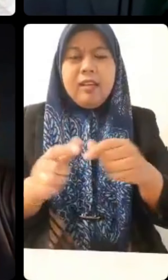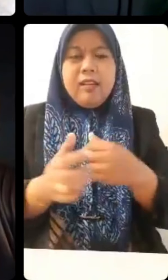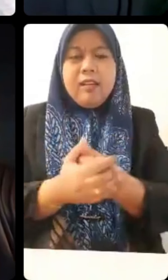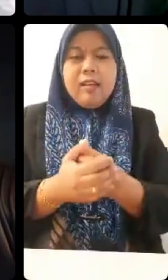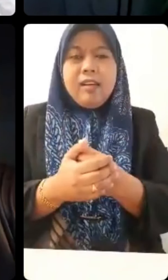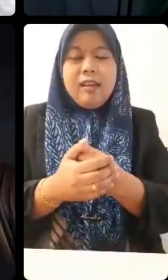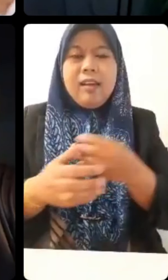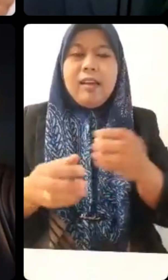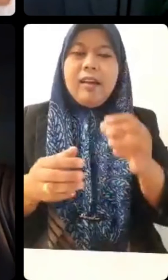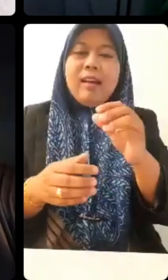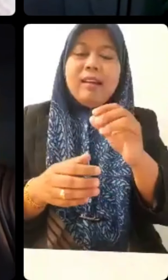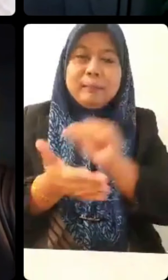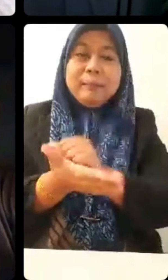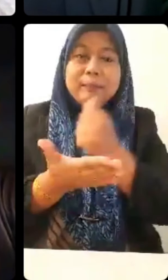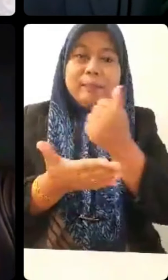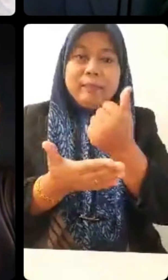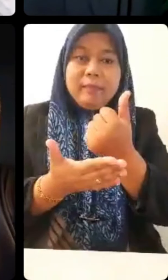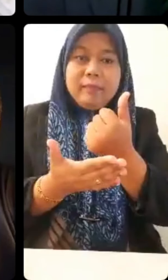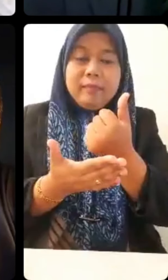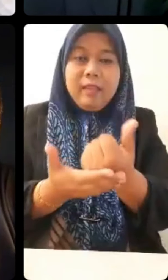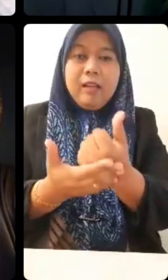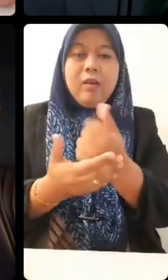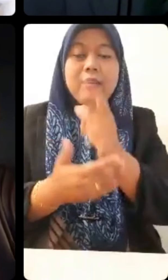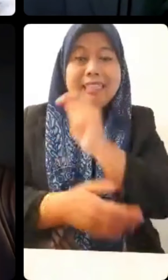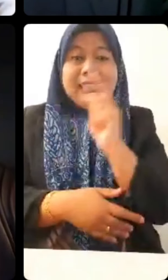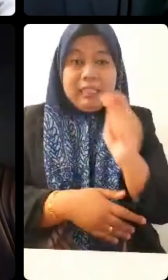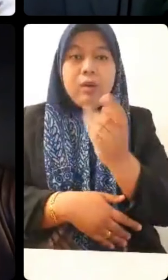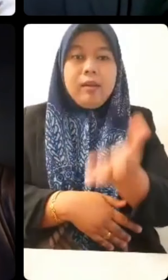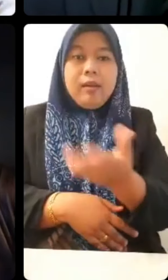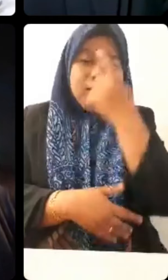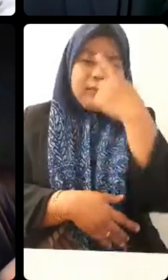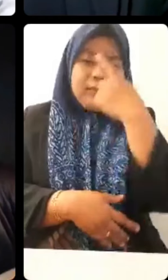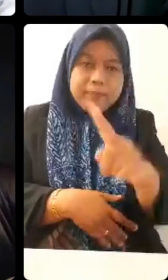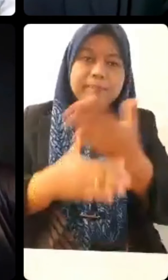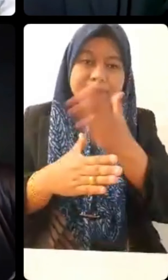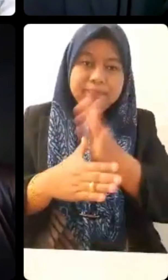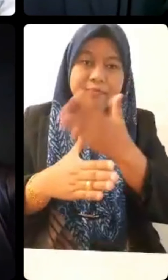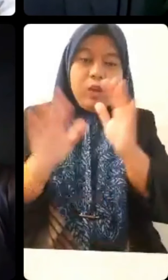penonton kita boleh ikuti TikTok Cik Zaid, Cik Anis dan juga Cik Azlina.